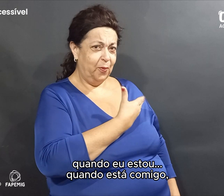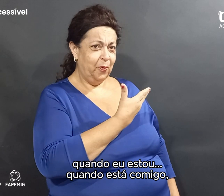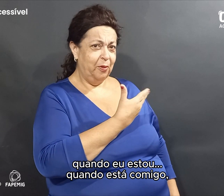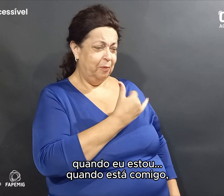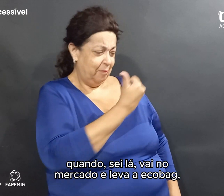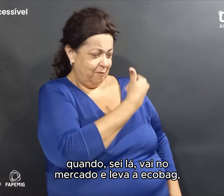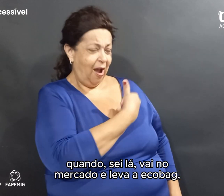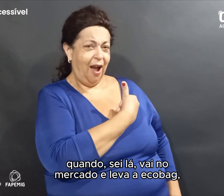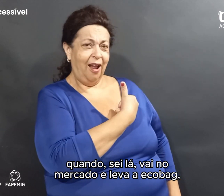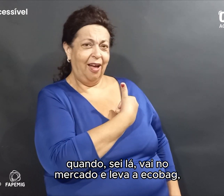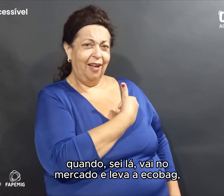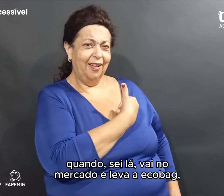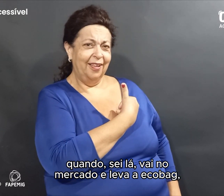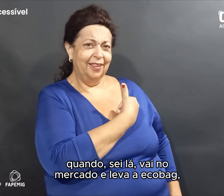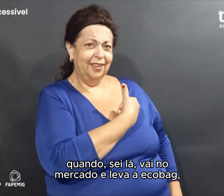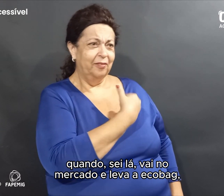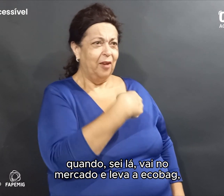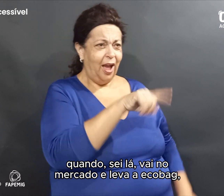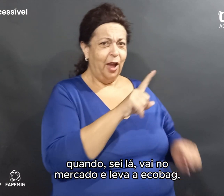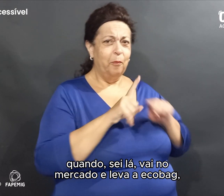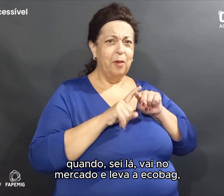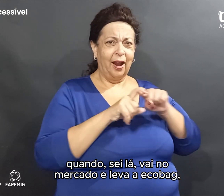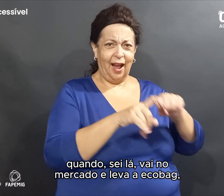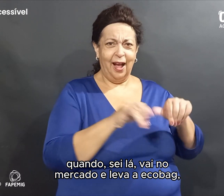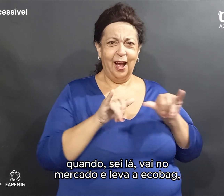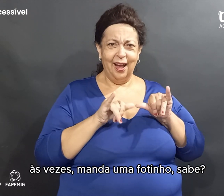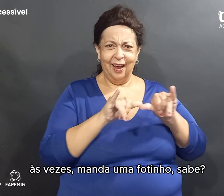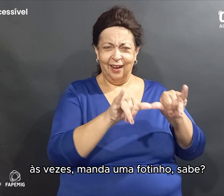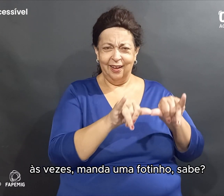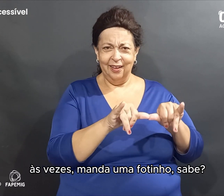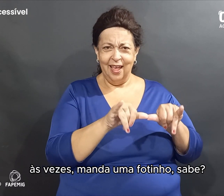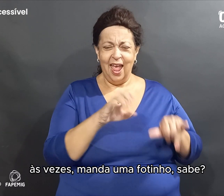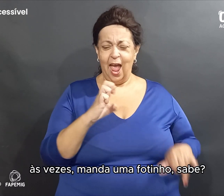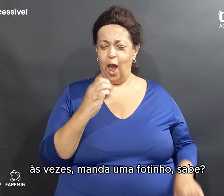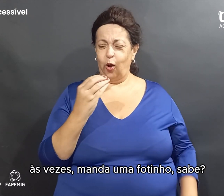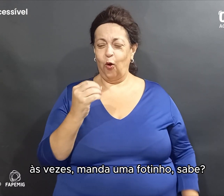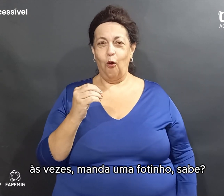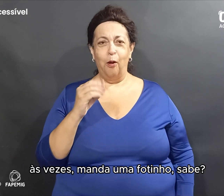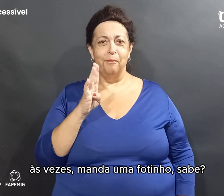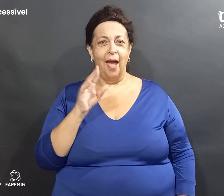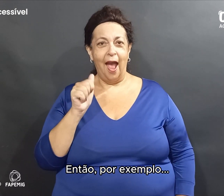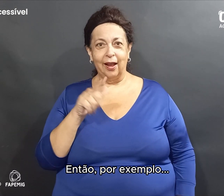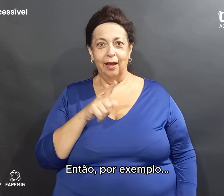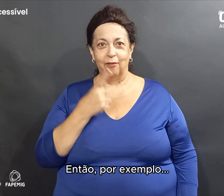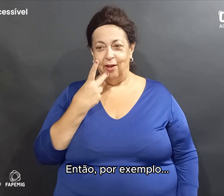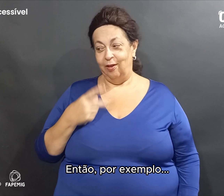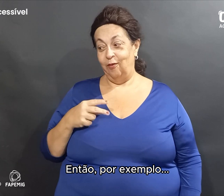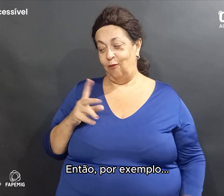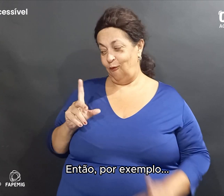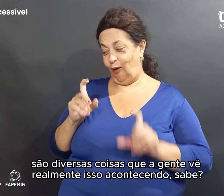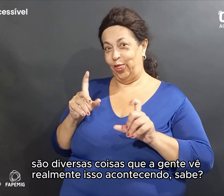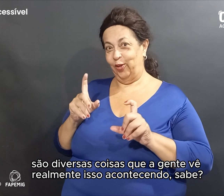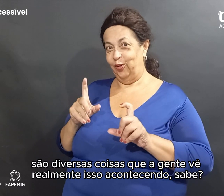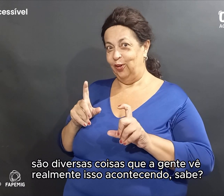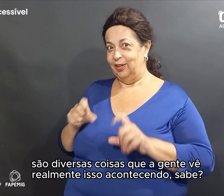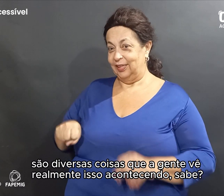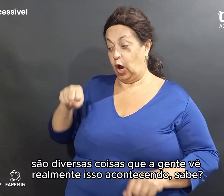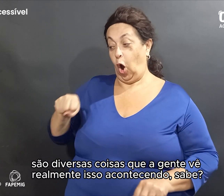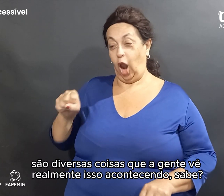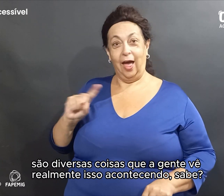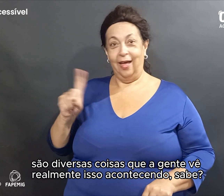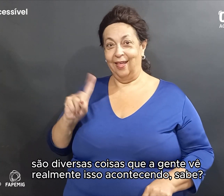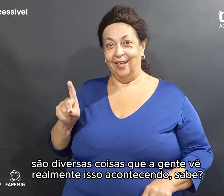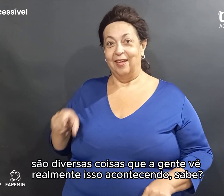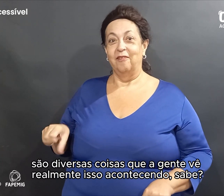tá comigo, quando, sei lá, vai no mercado e leva eco bag, às vezes manda uma fotinha, sabe? Então, por exemplo, são diversas